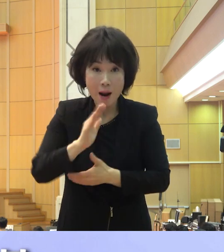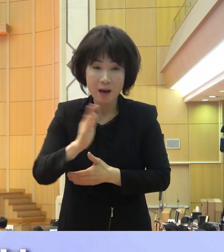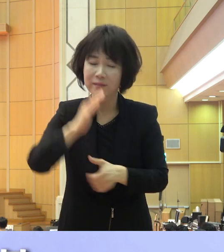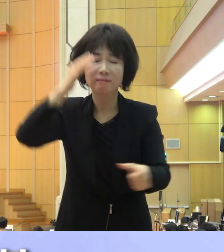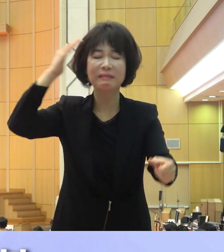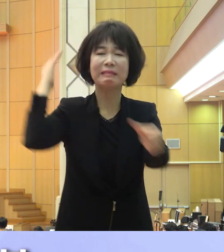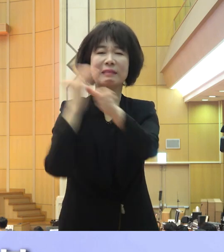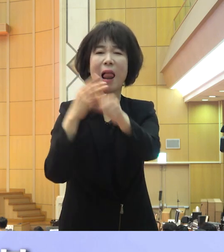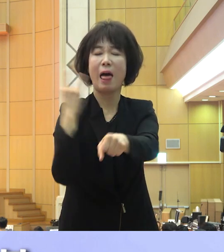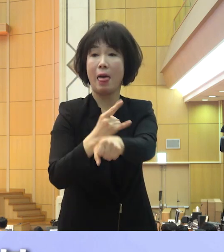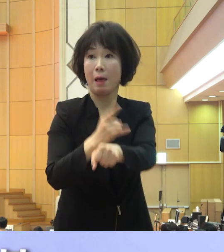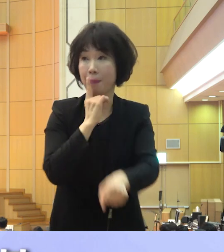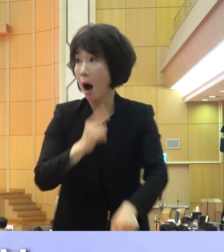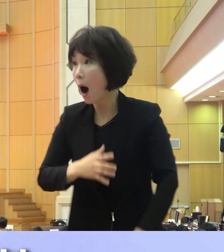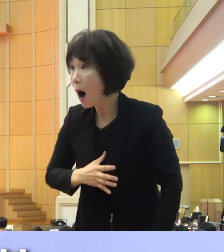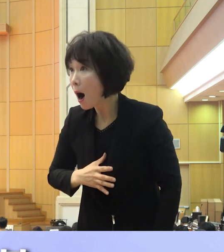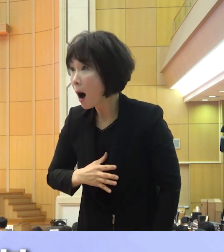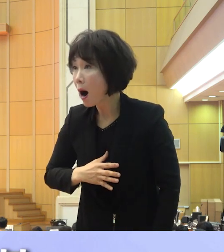그냥